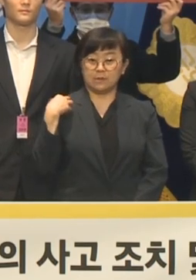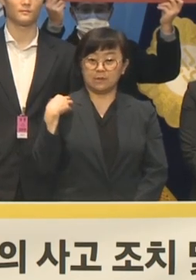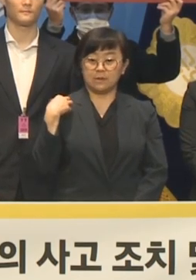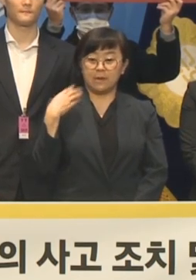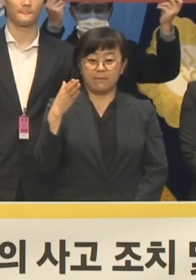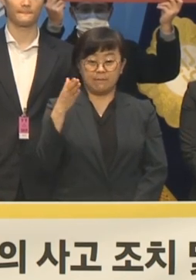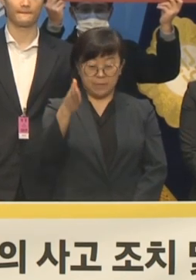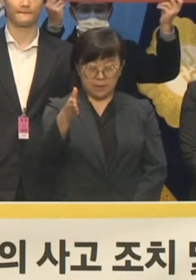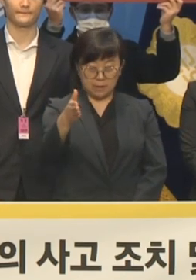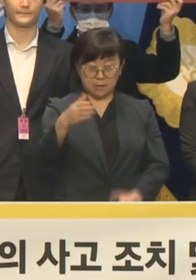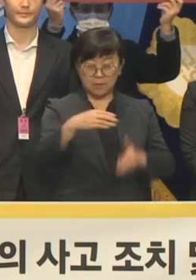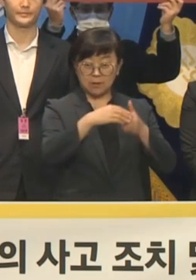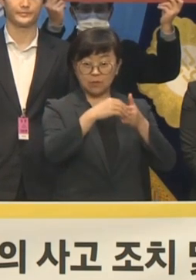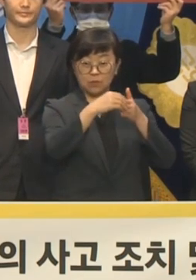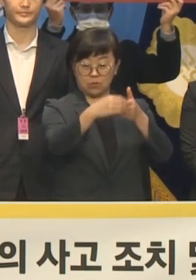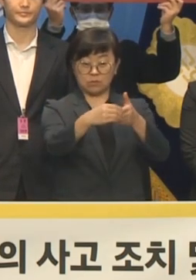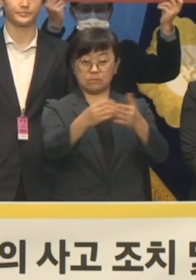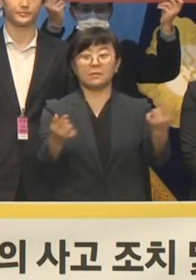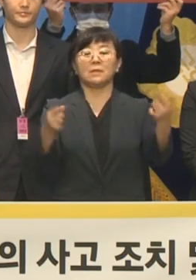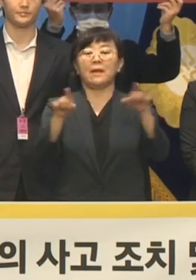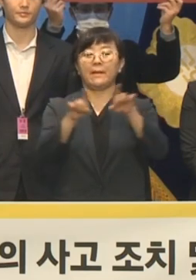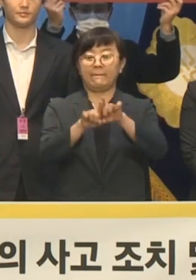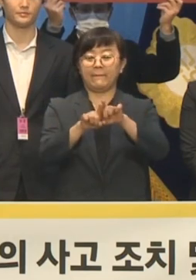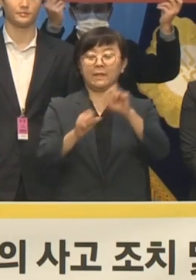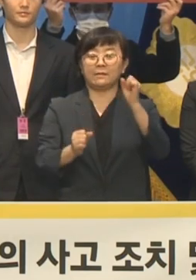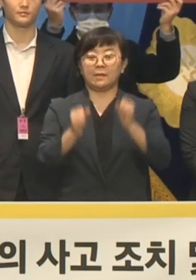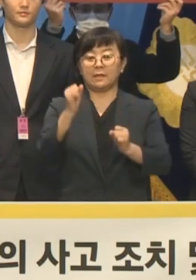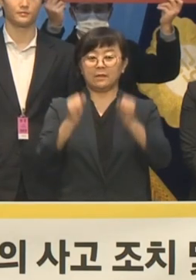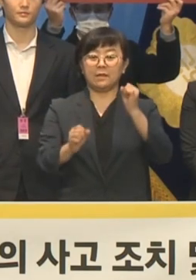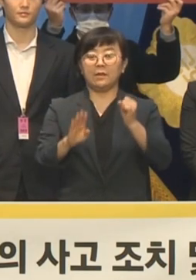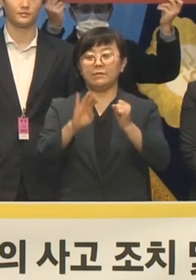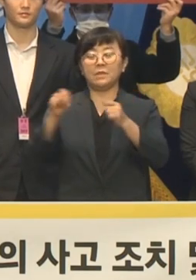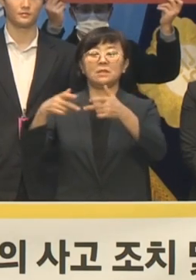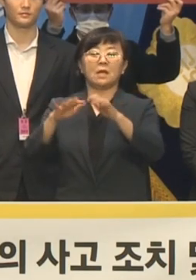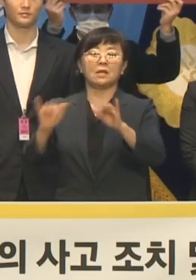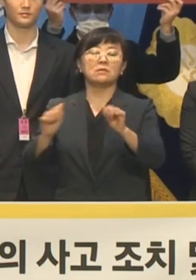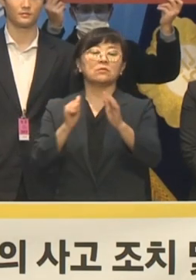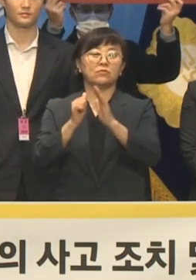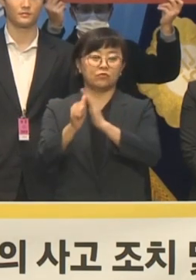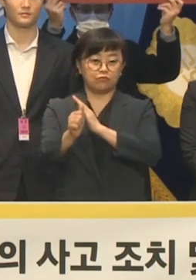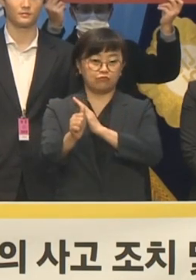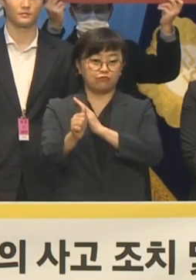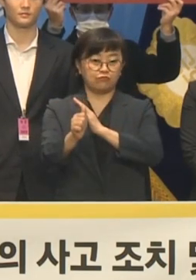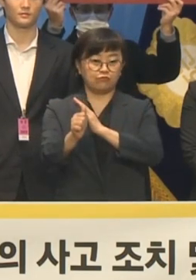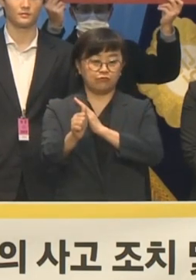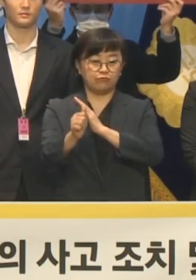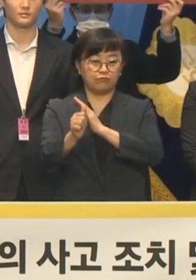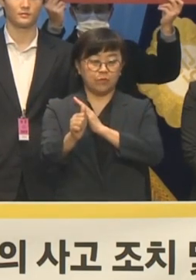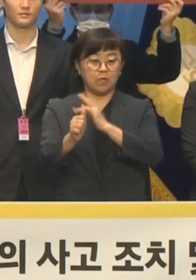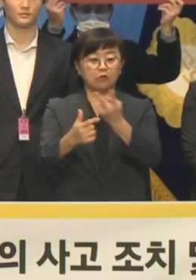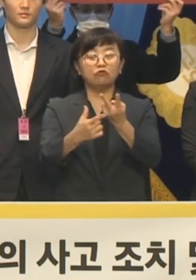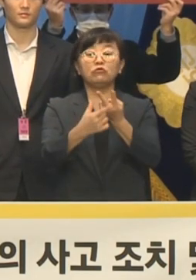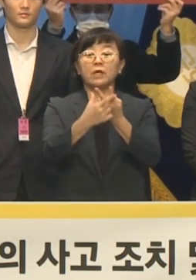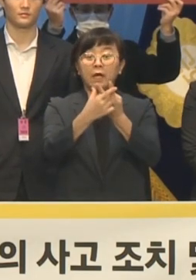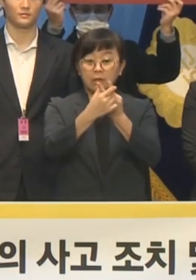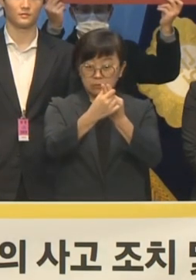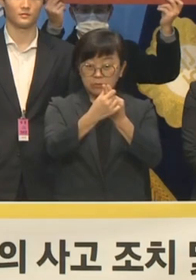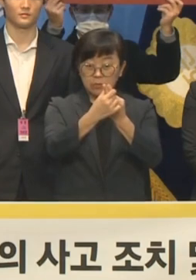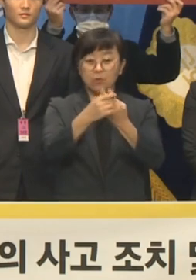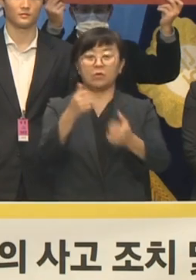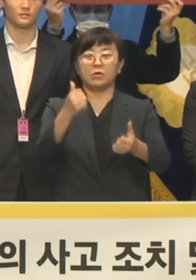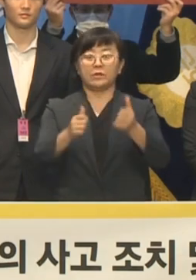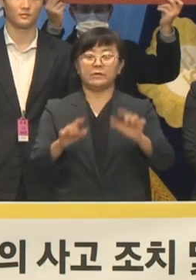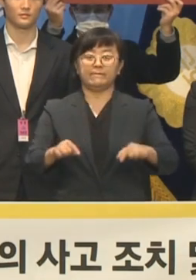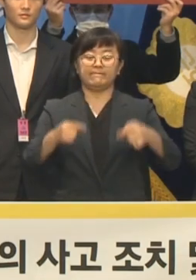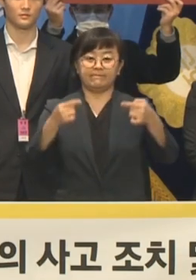방향을 잡아주고 함께 달리는 비장애인 선수가 한 조를 이루어 경기를